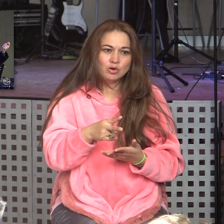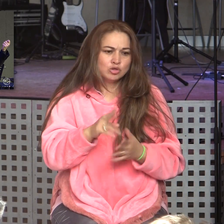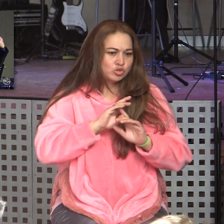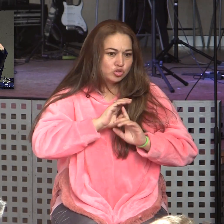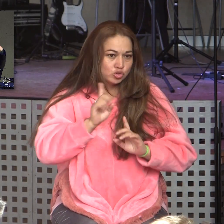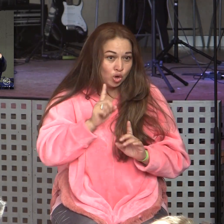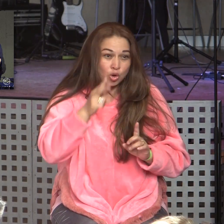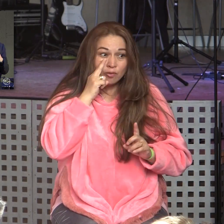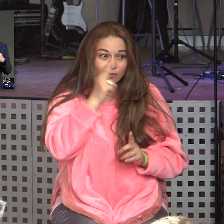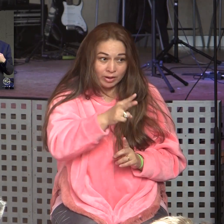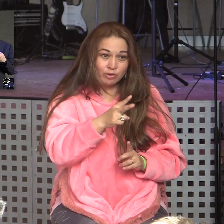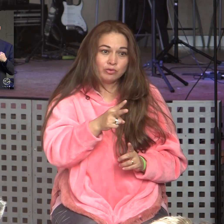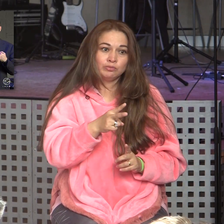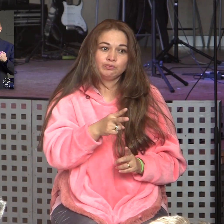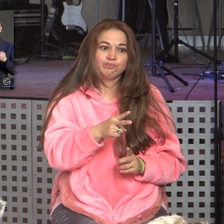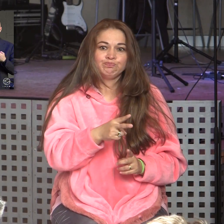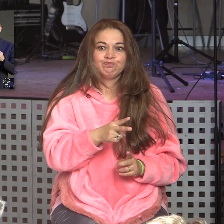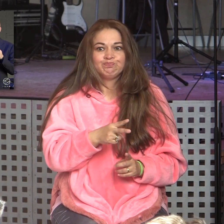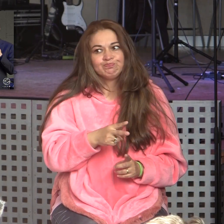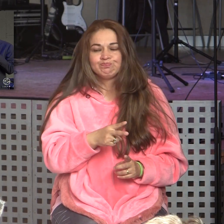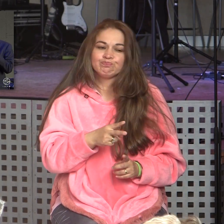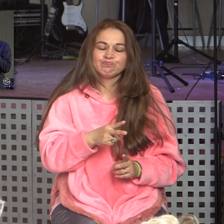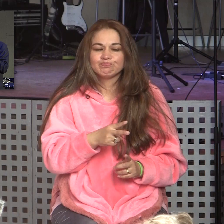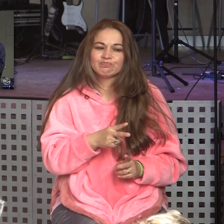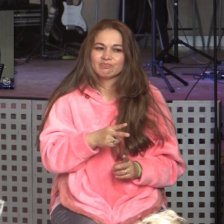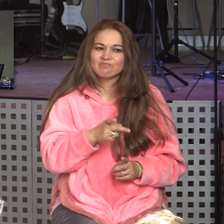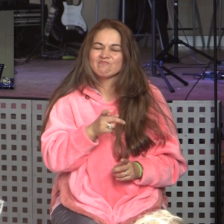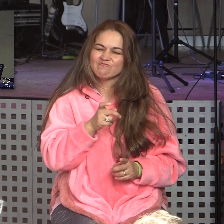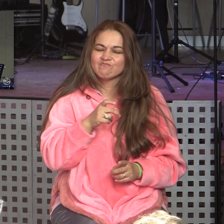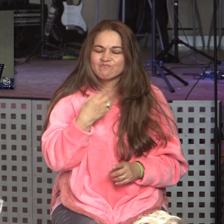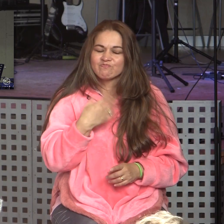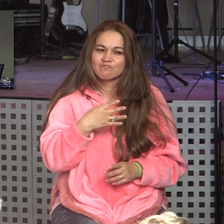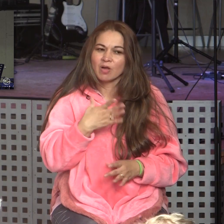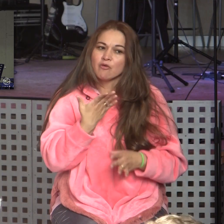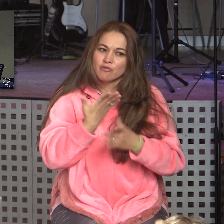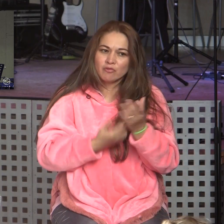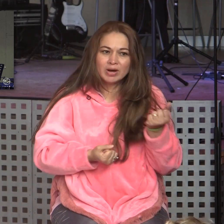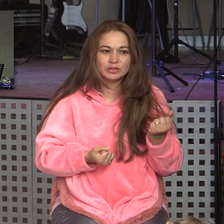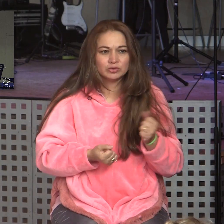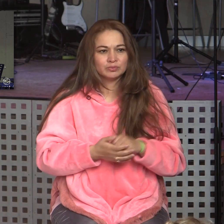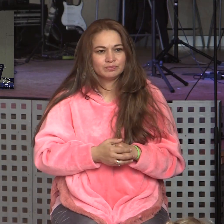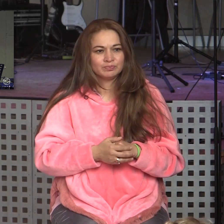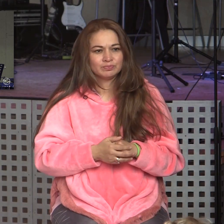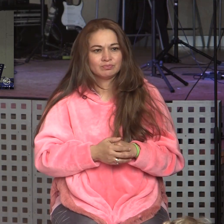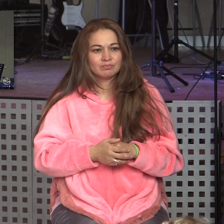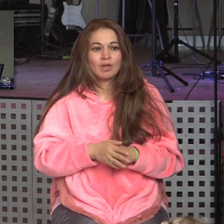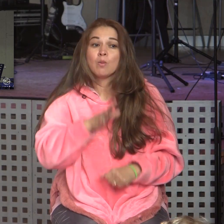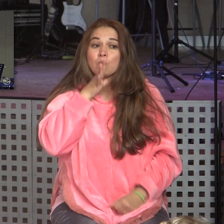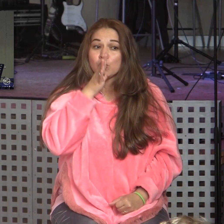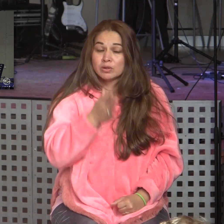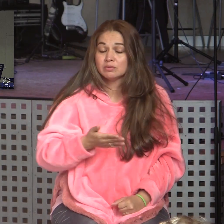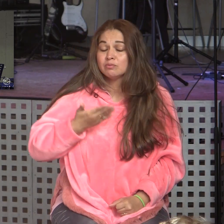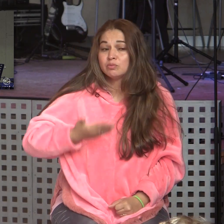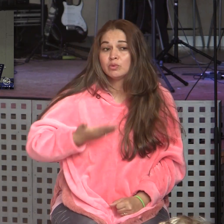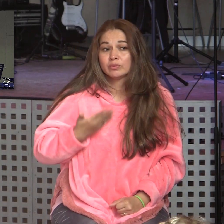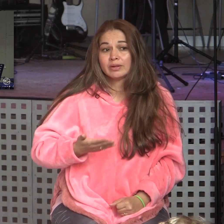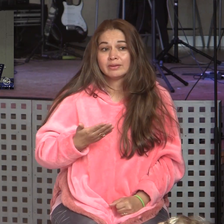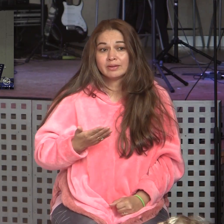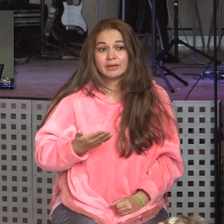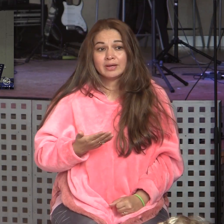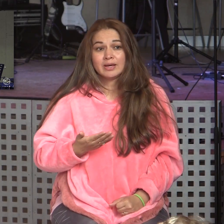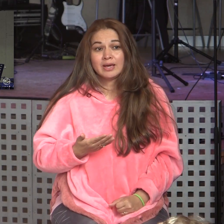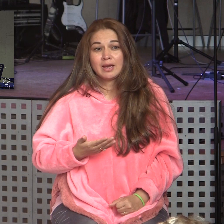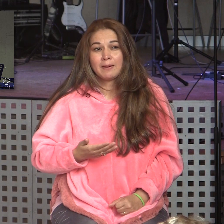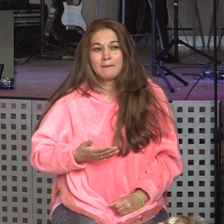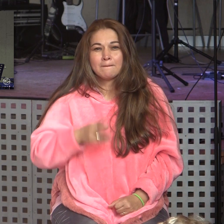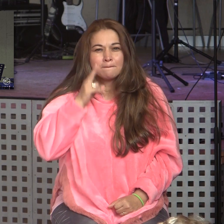enseñarnos a nosotros mismos cómo poder ver también aquellas cosas que Dios ha creado, pero que